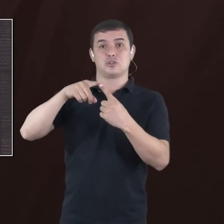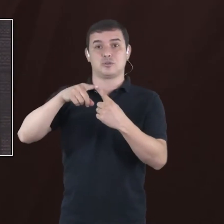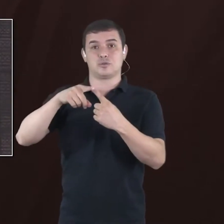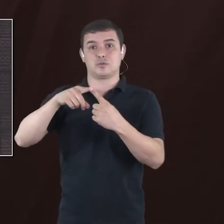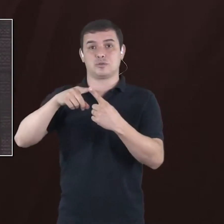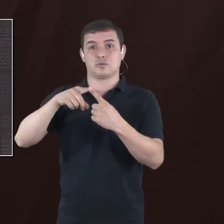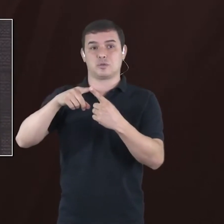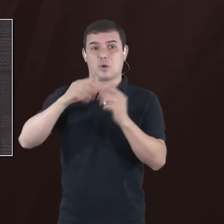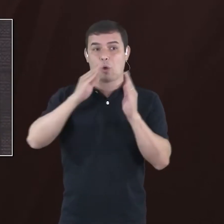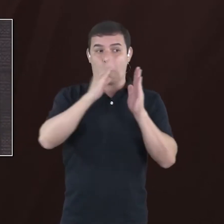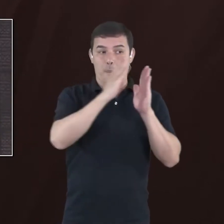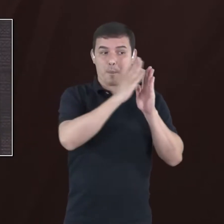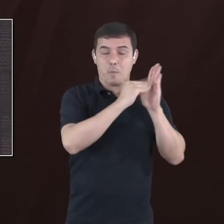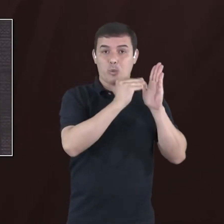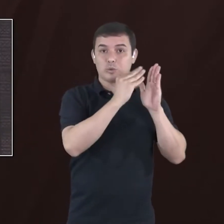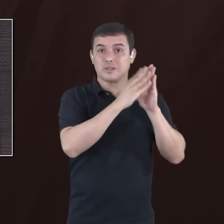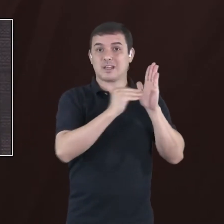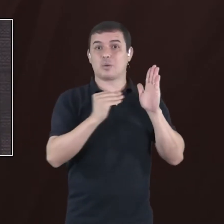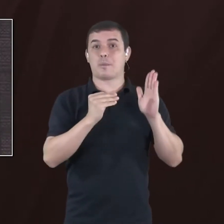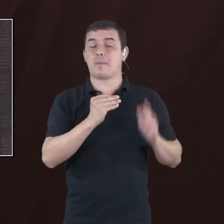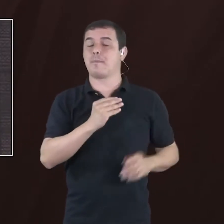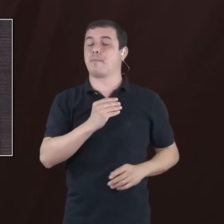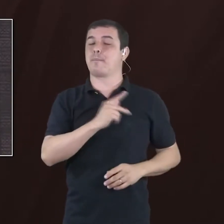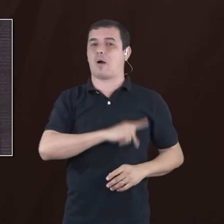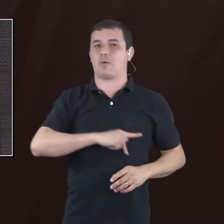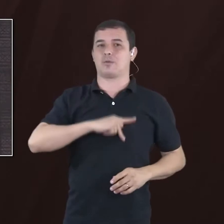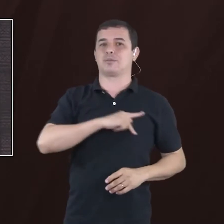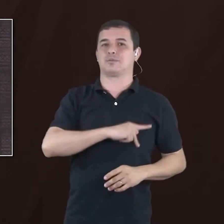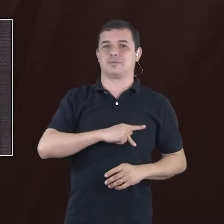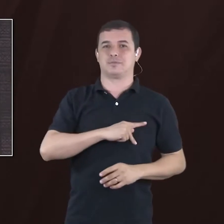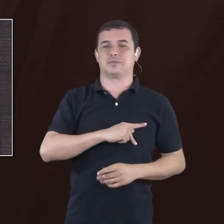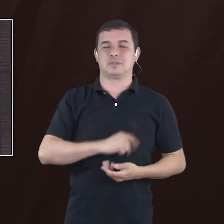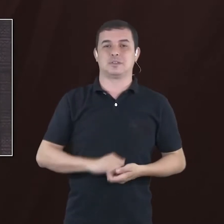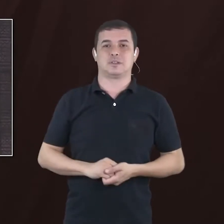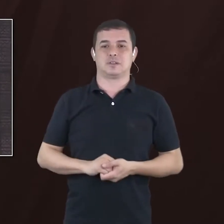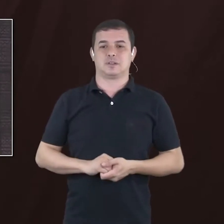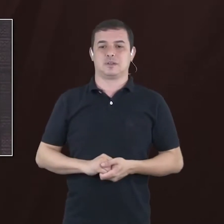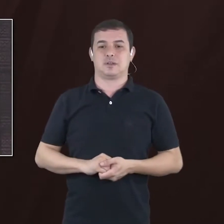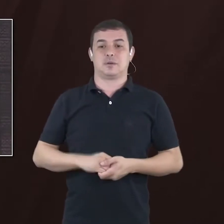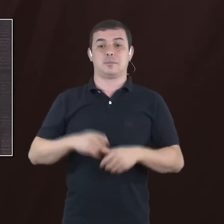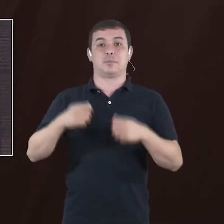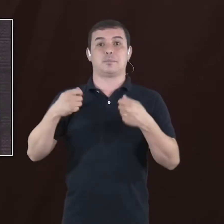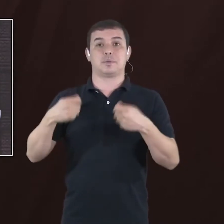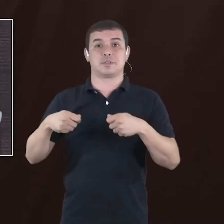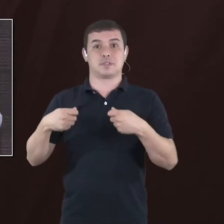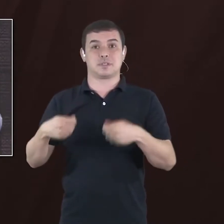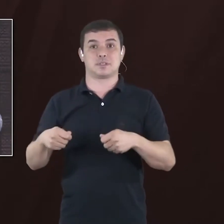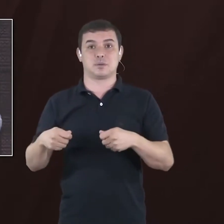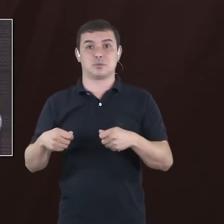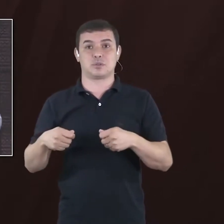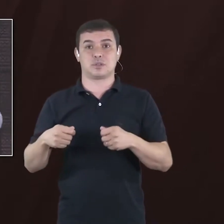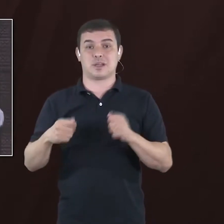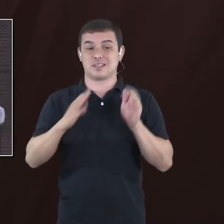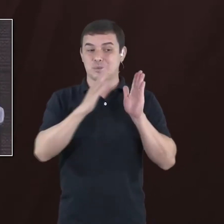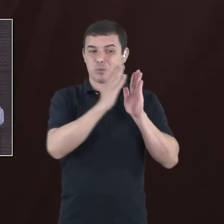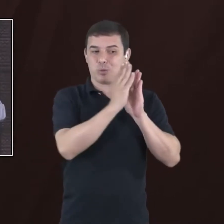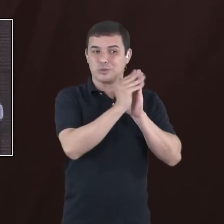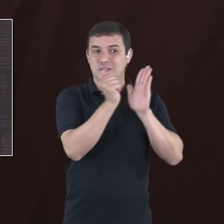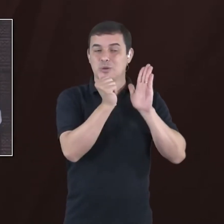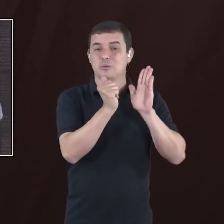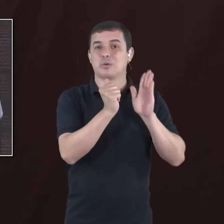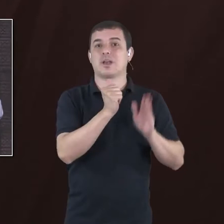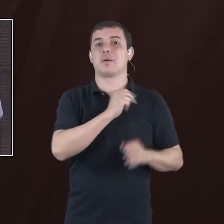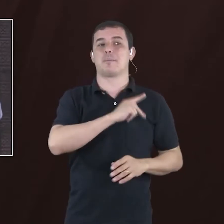nosso modelo. Nós estamos no final dos tempos. Se nós não retornarmos a esse modelo, nós